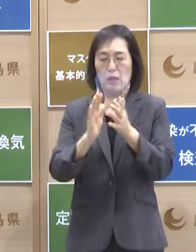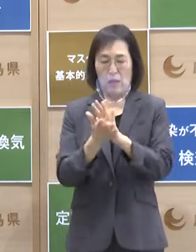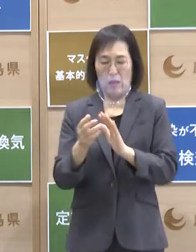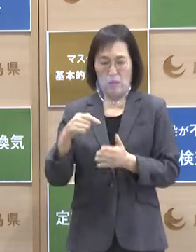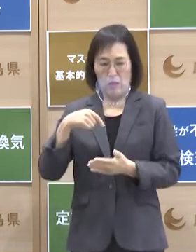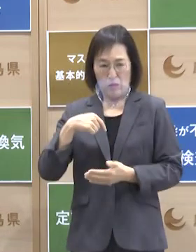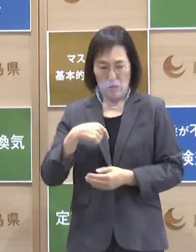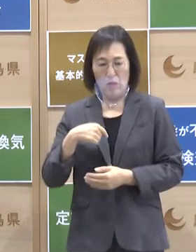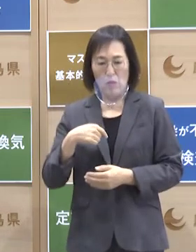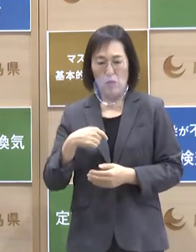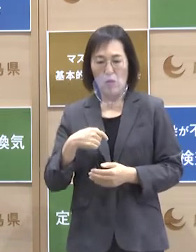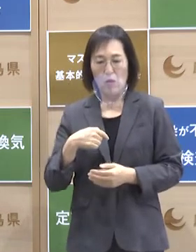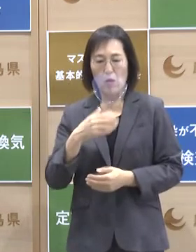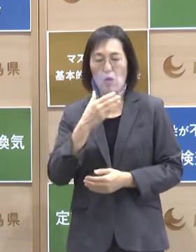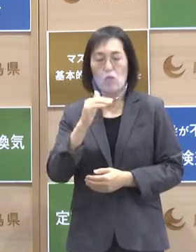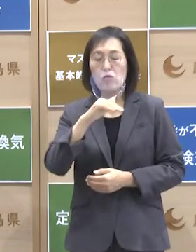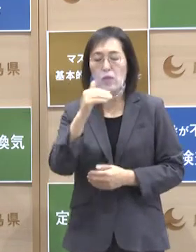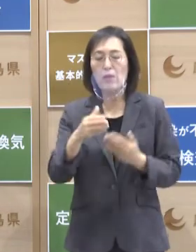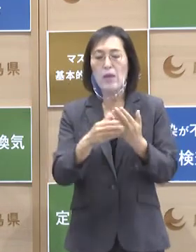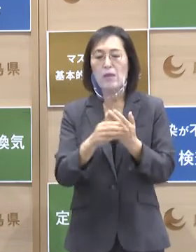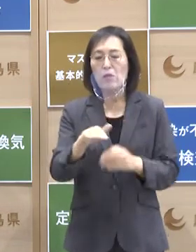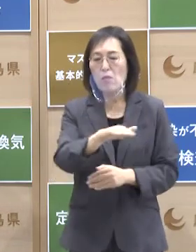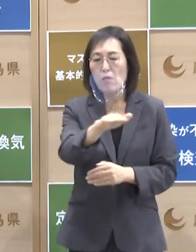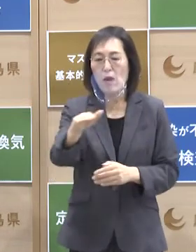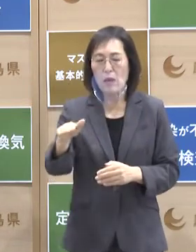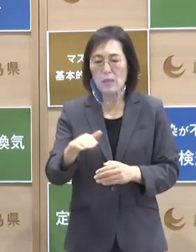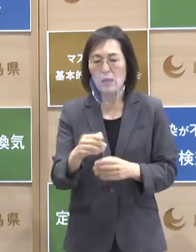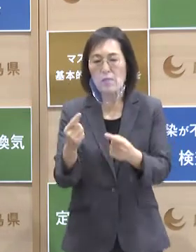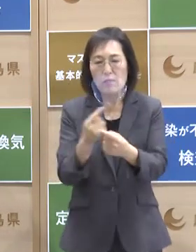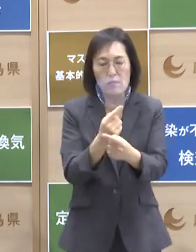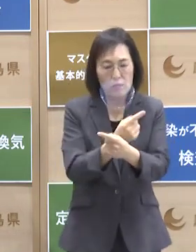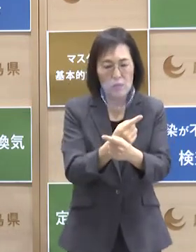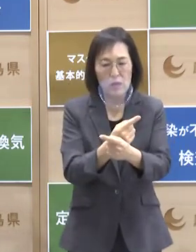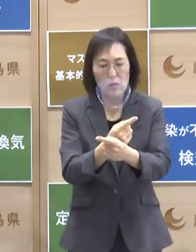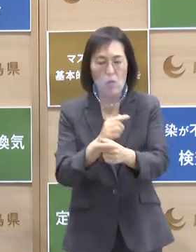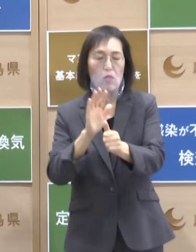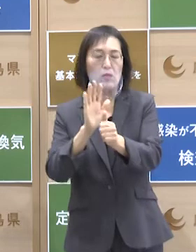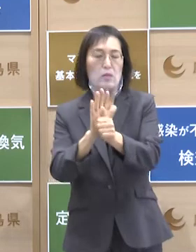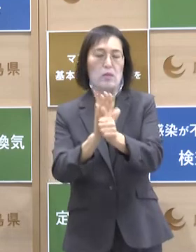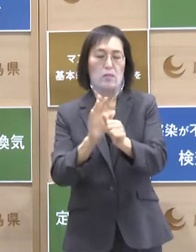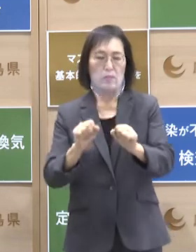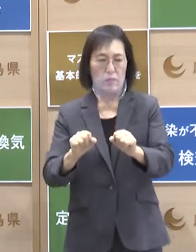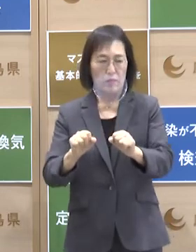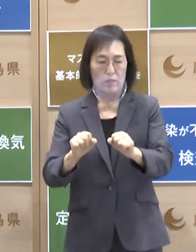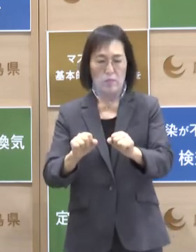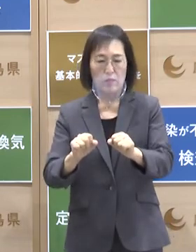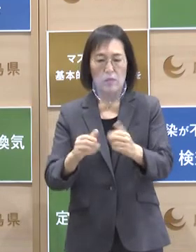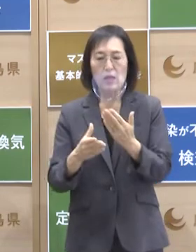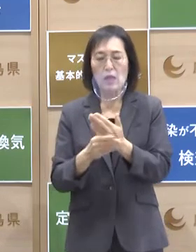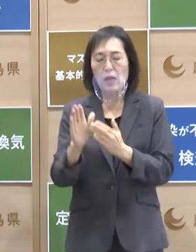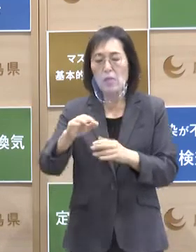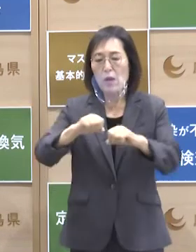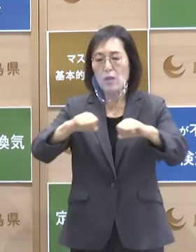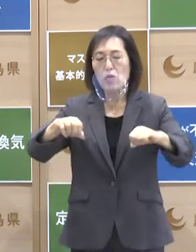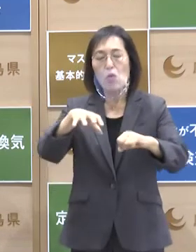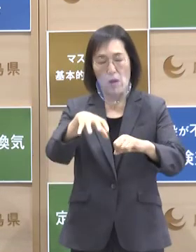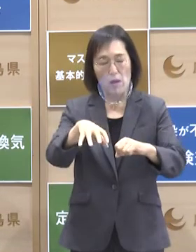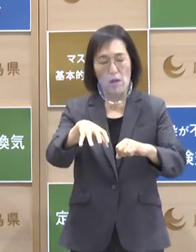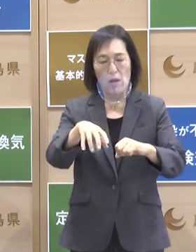山市の駅周辺再生の取り組みを支援しているところでありまして、 駅前広場の再編